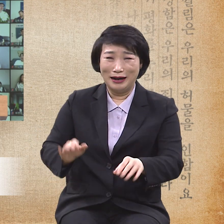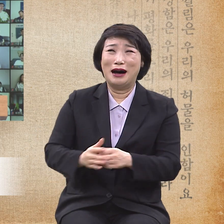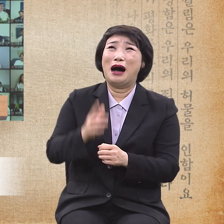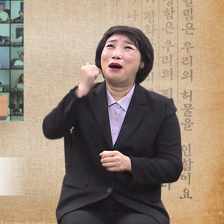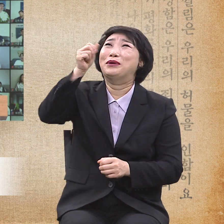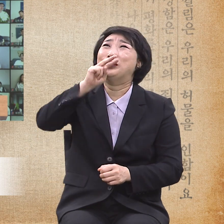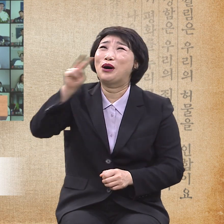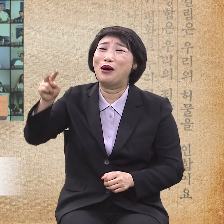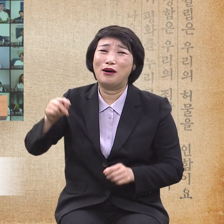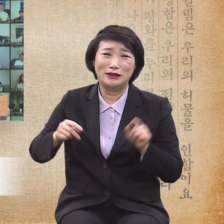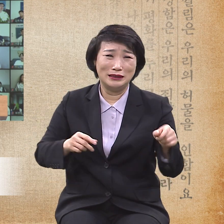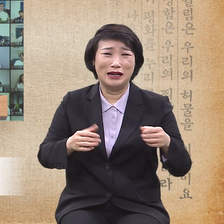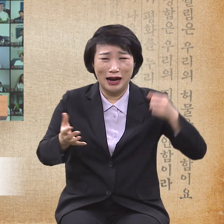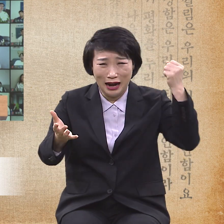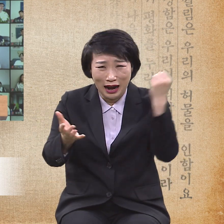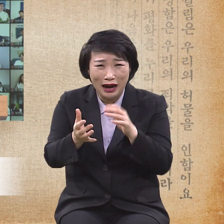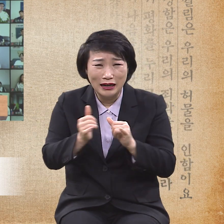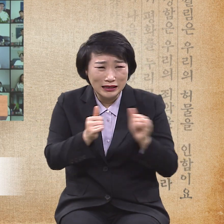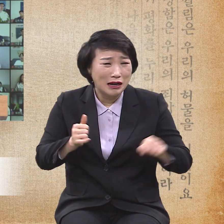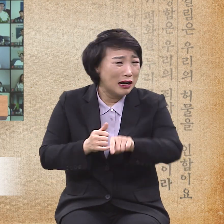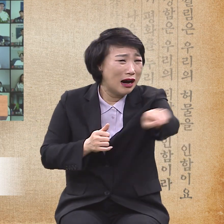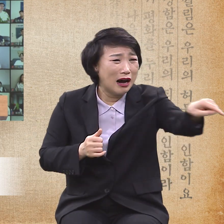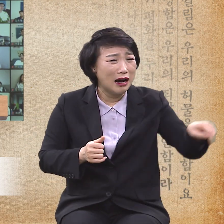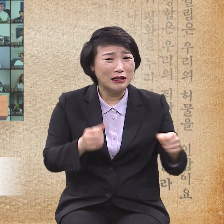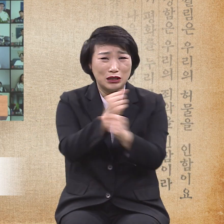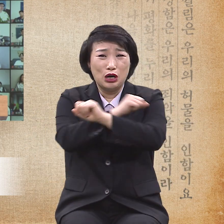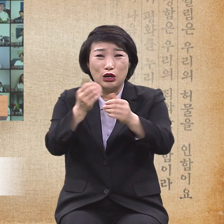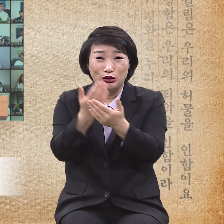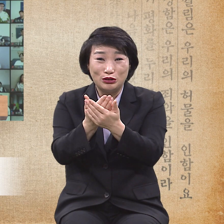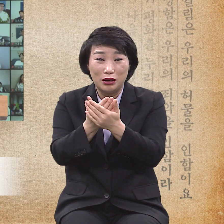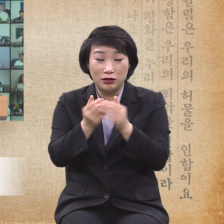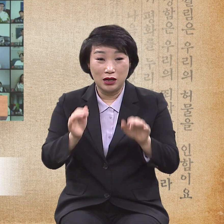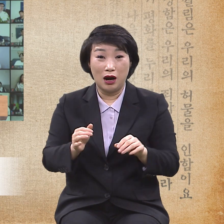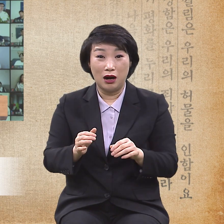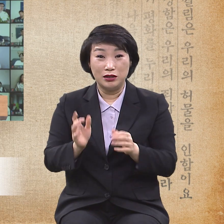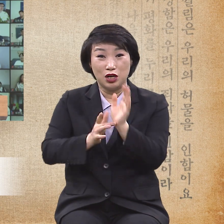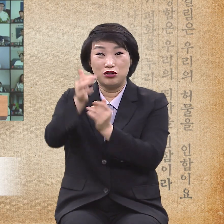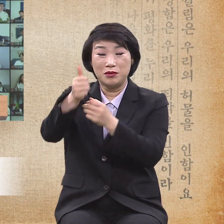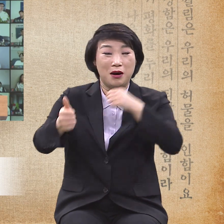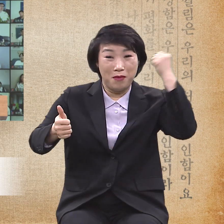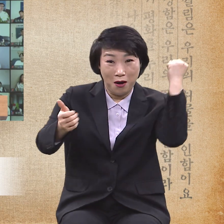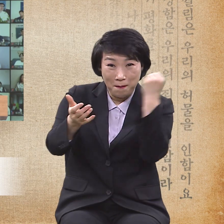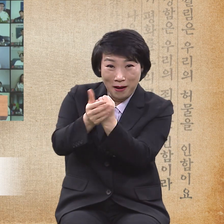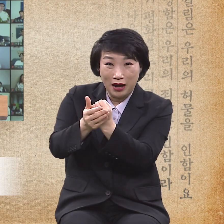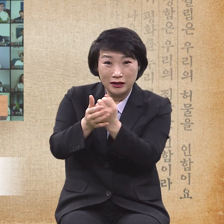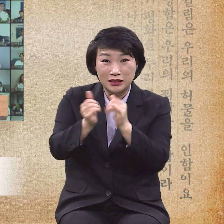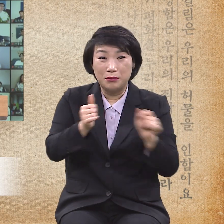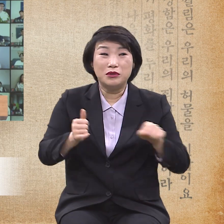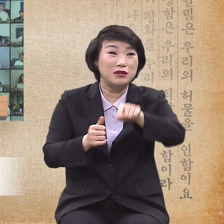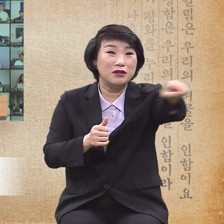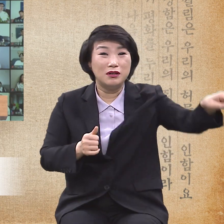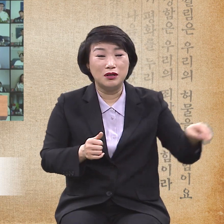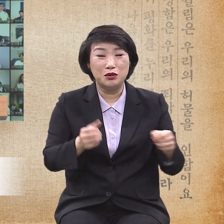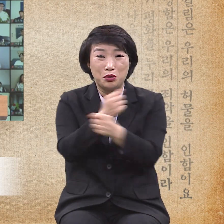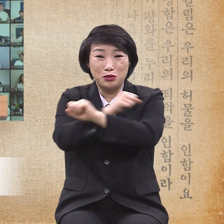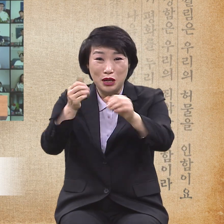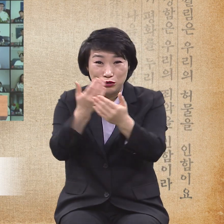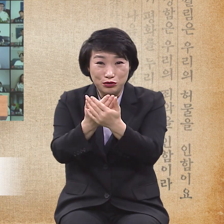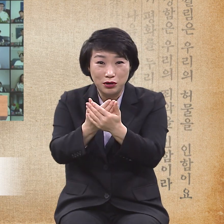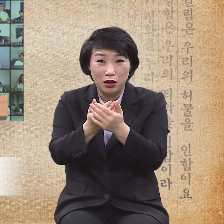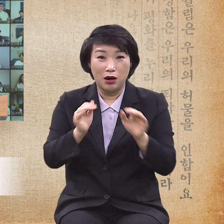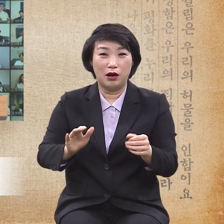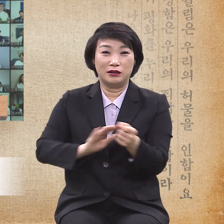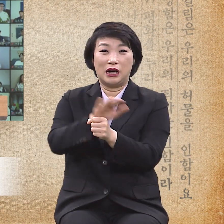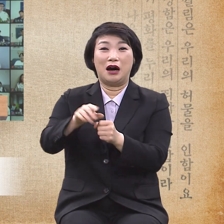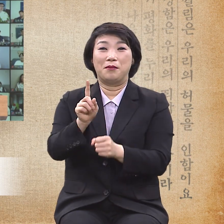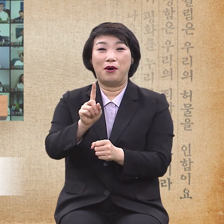저희를 사하여 주옵소서. 아니 자기를 죽이는 자를 사하여 주옵소서. 사랑은